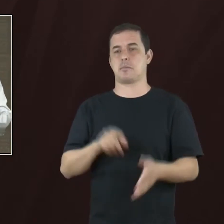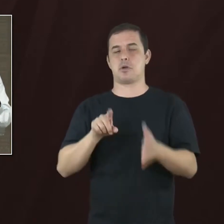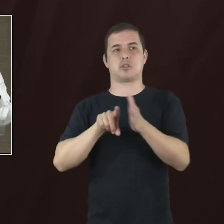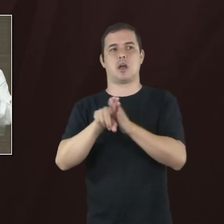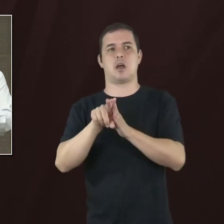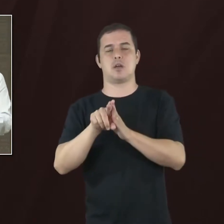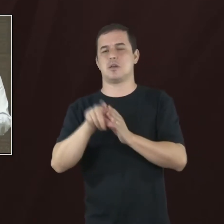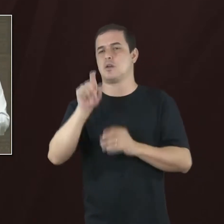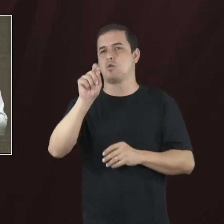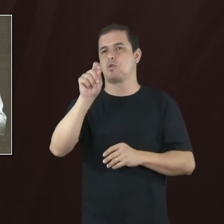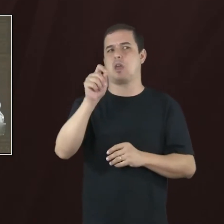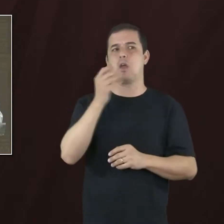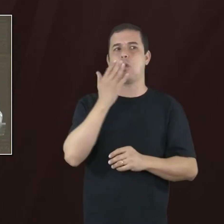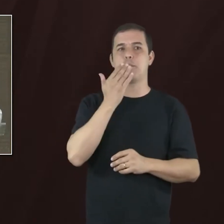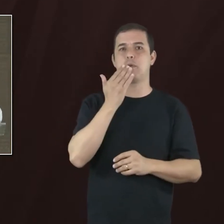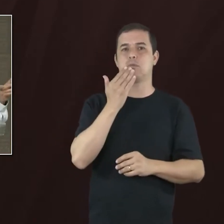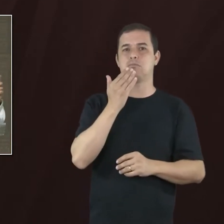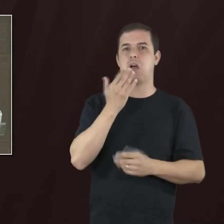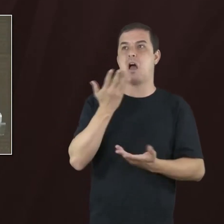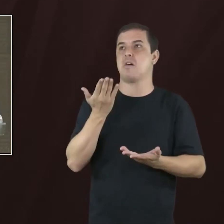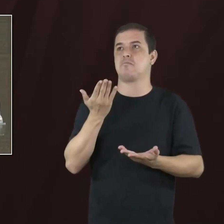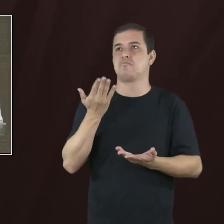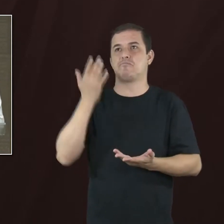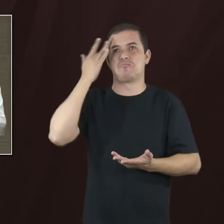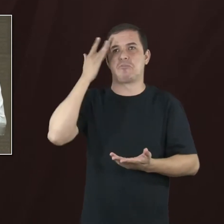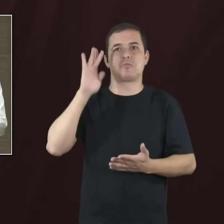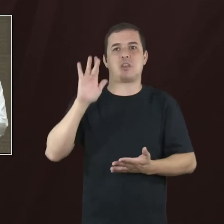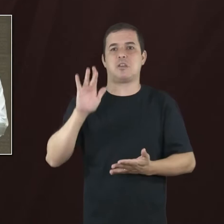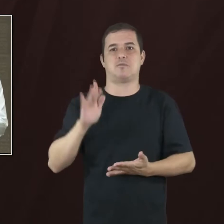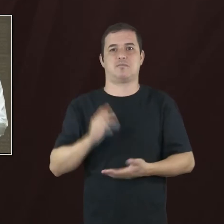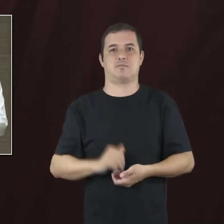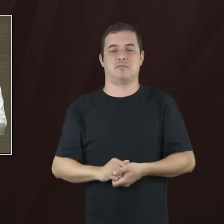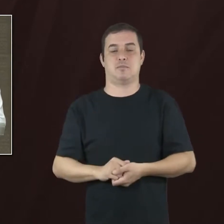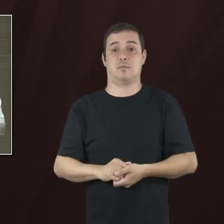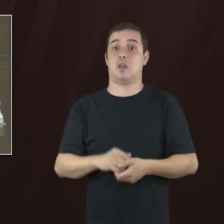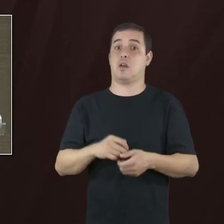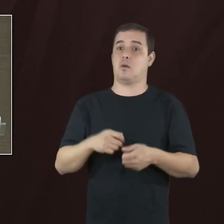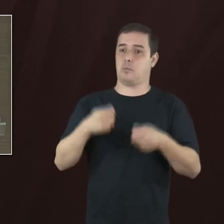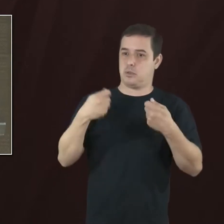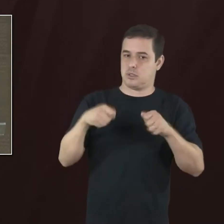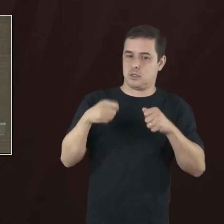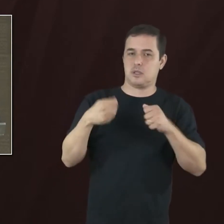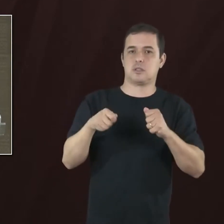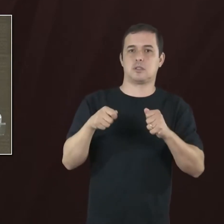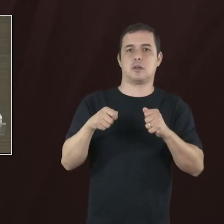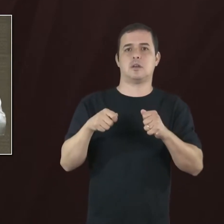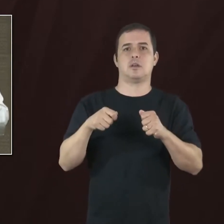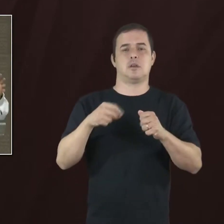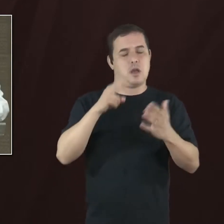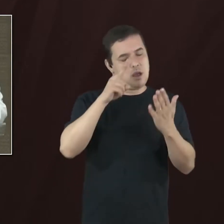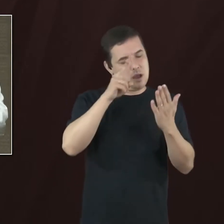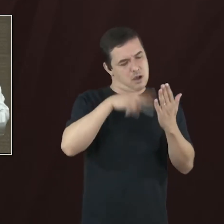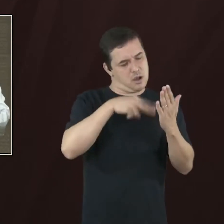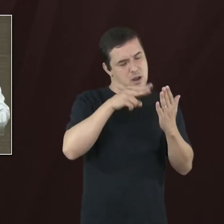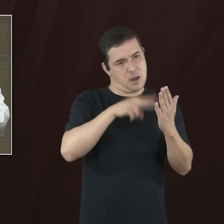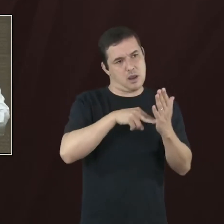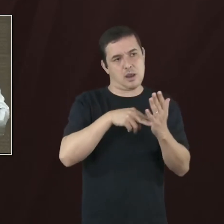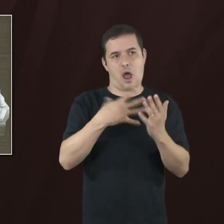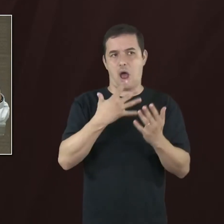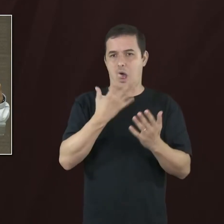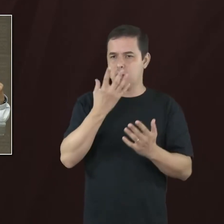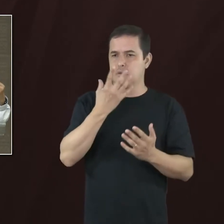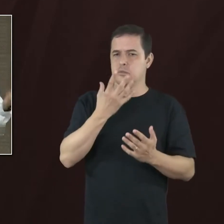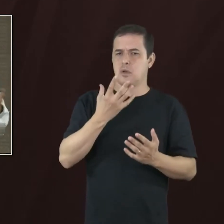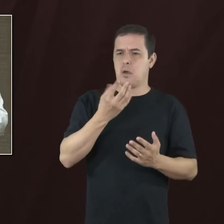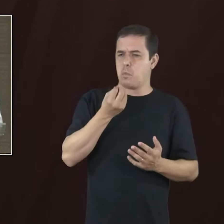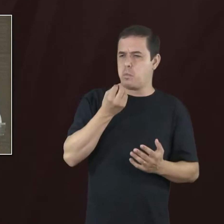não, quando ouvimos a palavra, não como Ezra disse no sábado, muitas pessoas gostam da palavra, mas